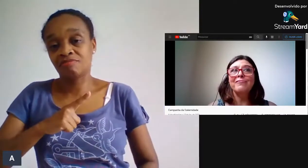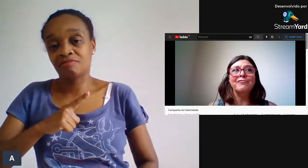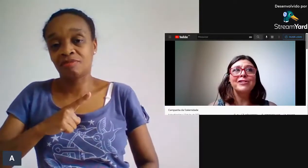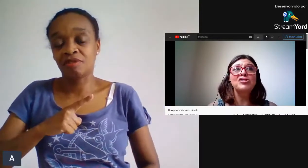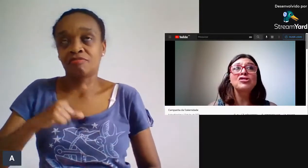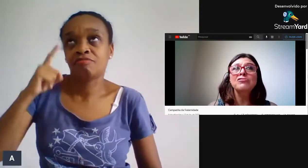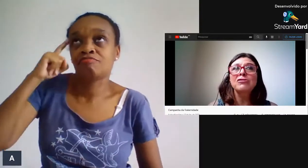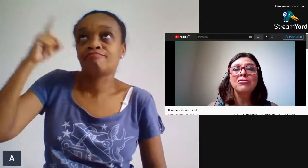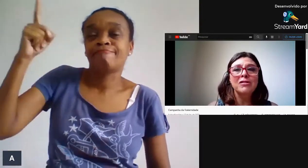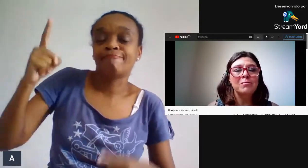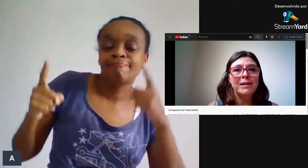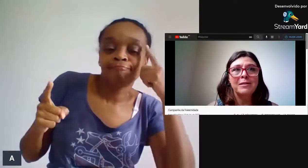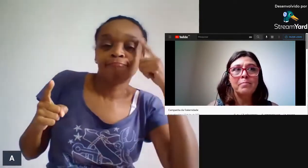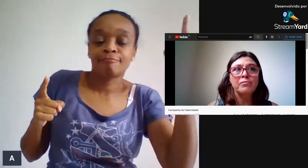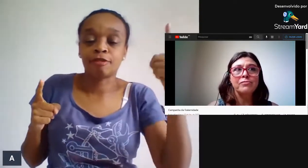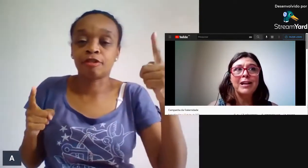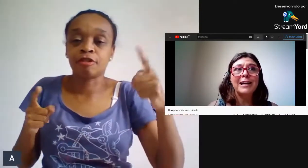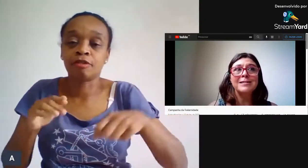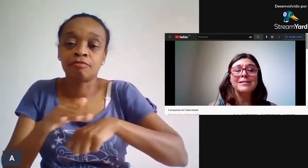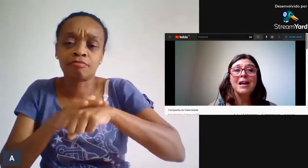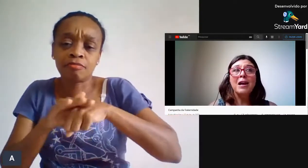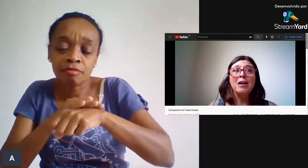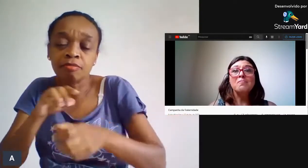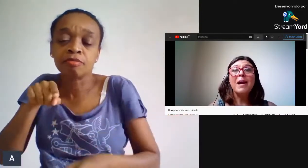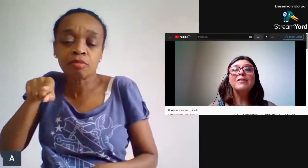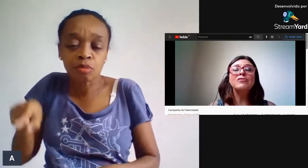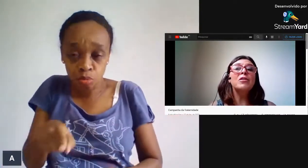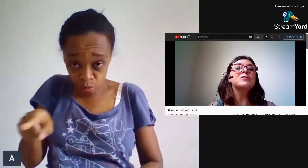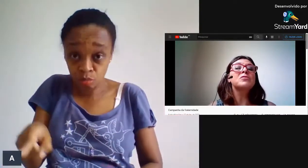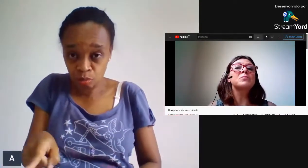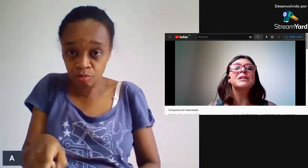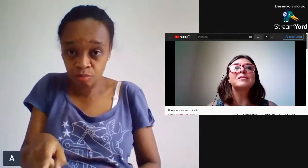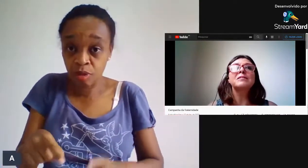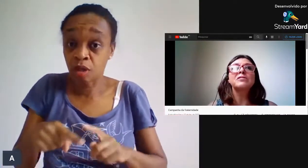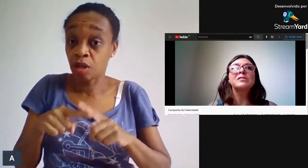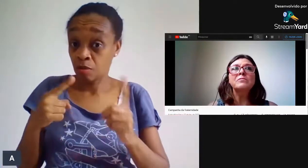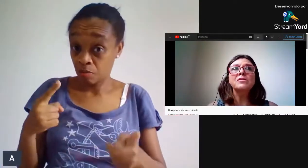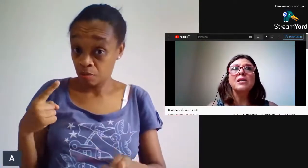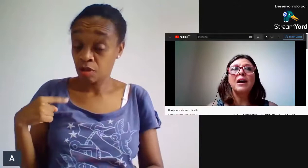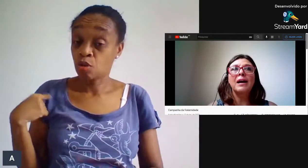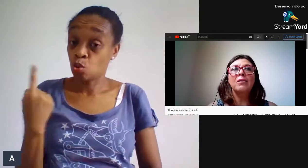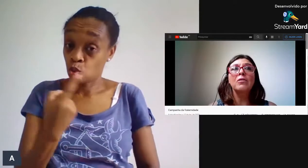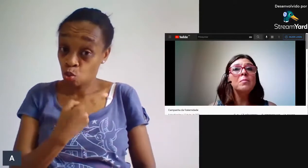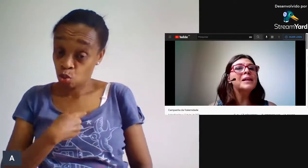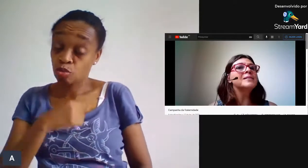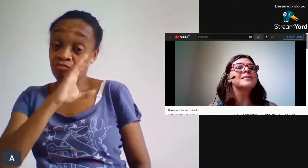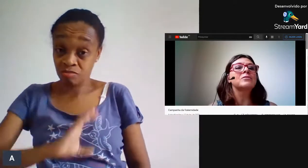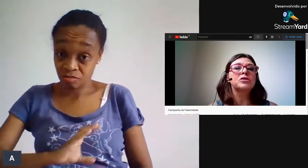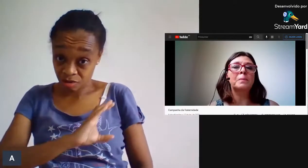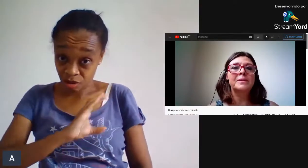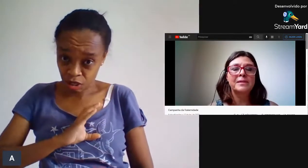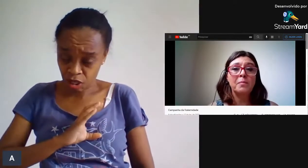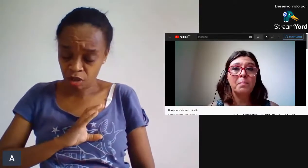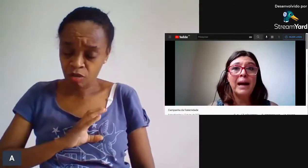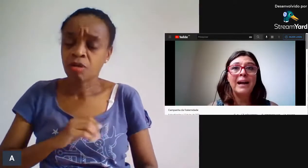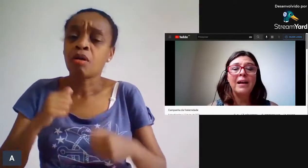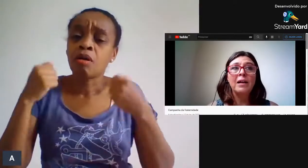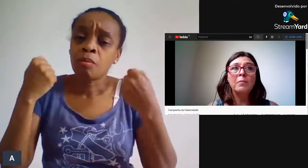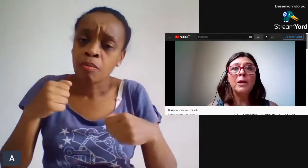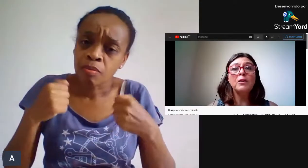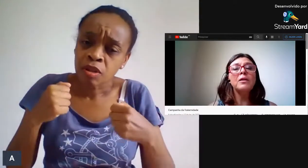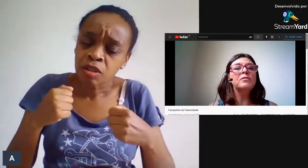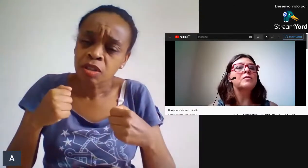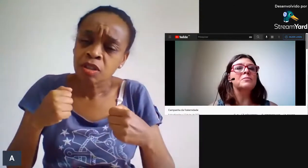ideologias, vai envolver discussões mais aprofundadas, mas nós, como cristãos, nós temos a obrigação de